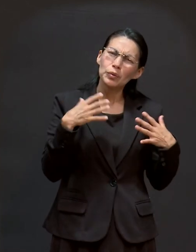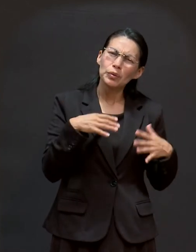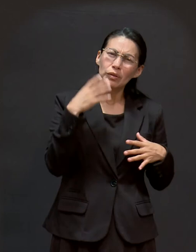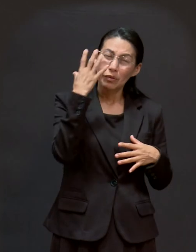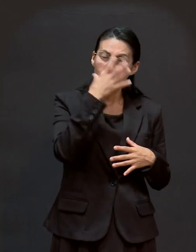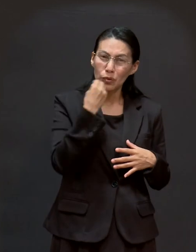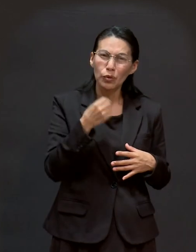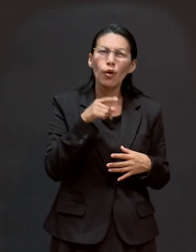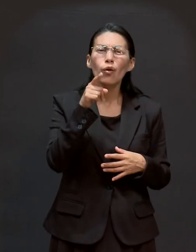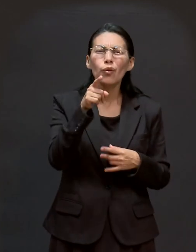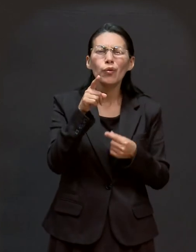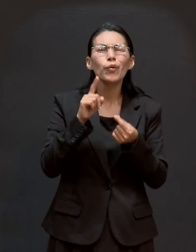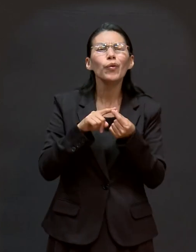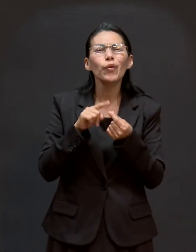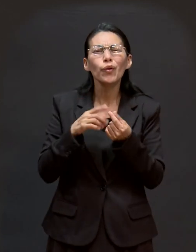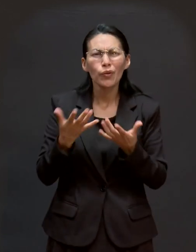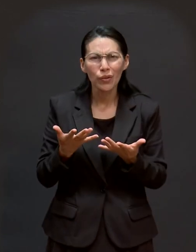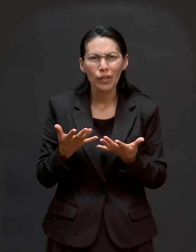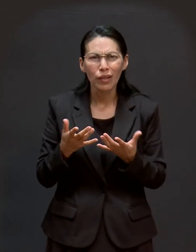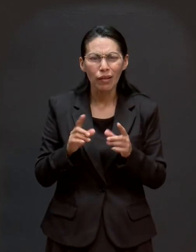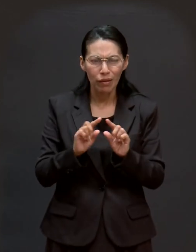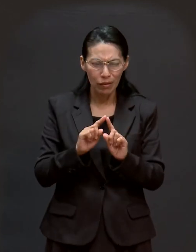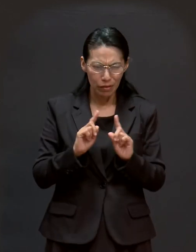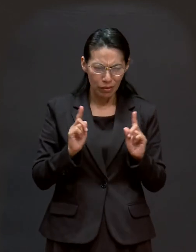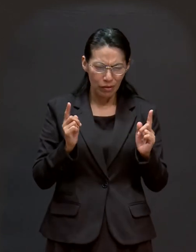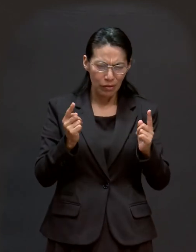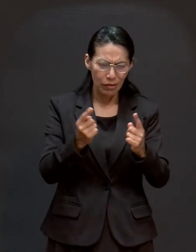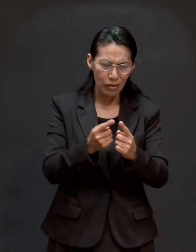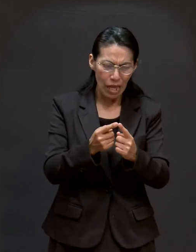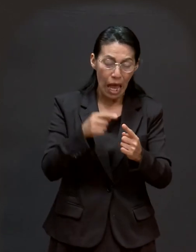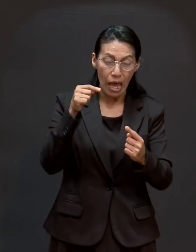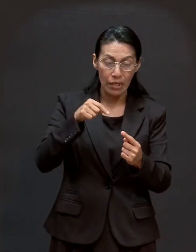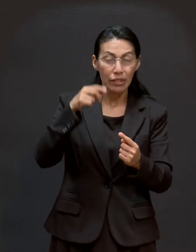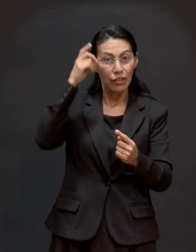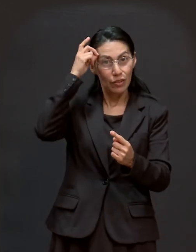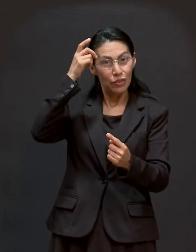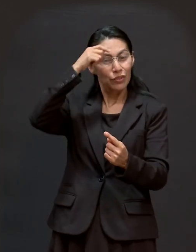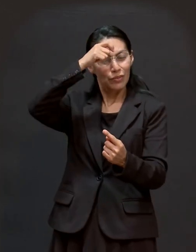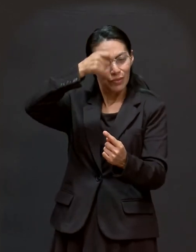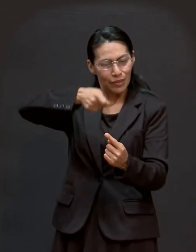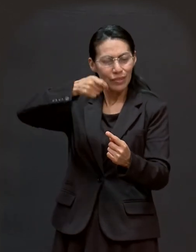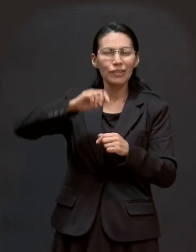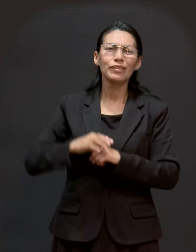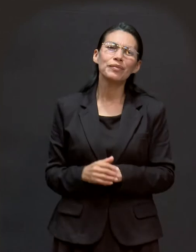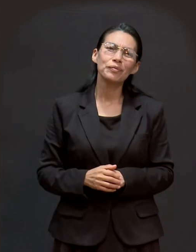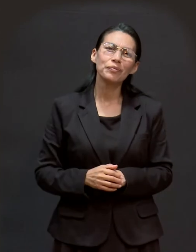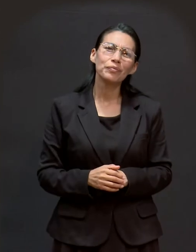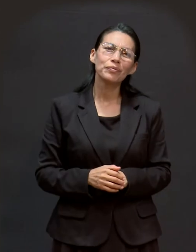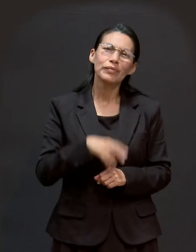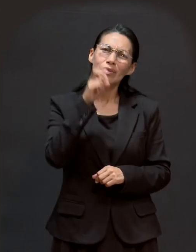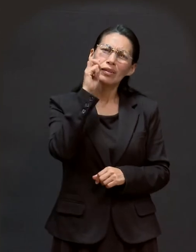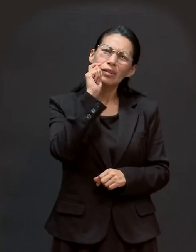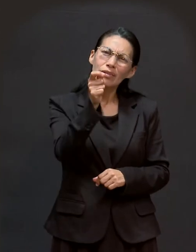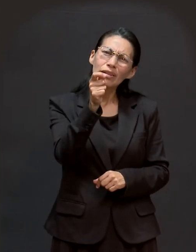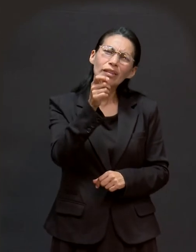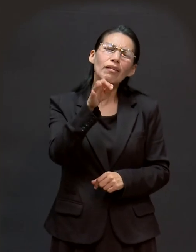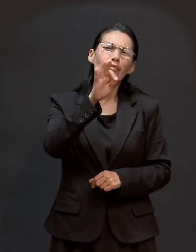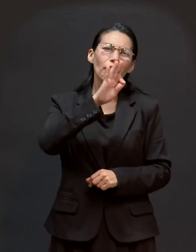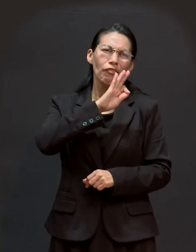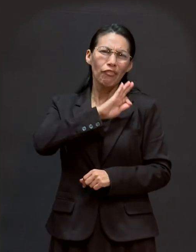y eso tiene mucho que ver con donde te pones unt en el círculo donde dios te está bendiciendo